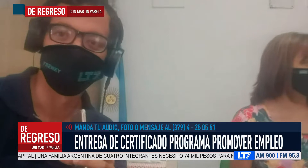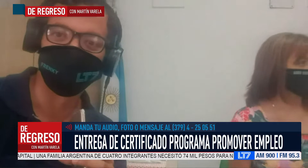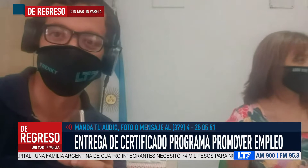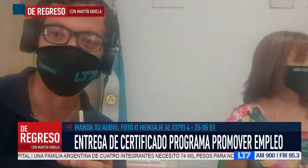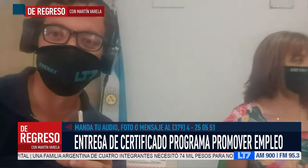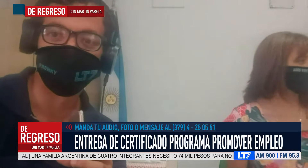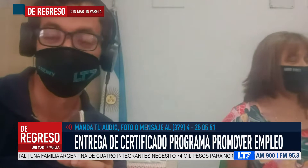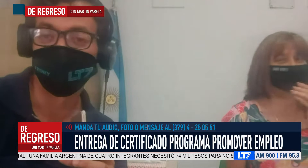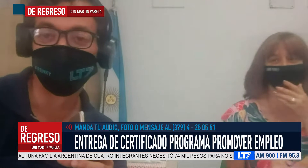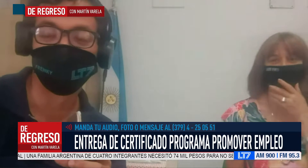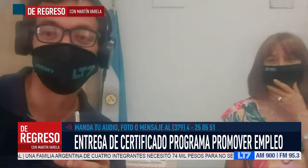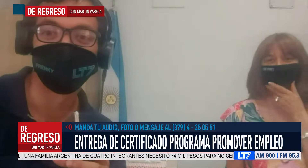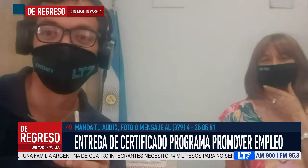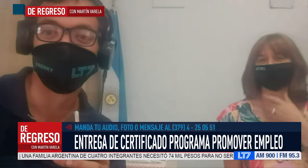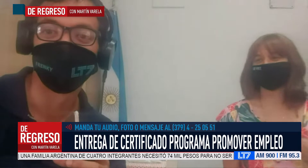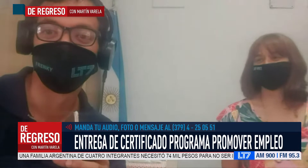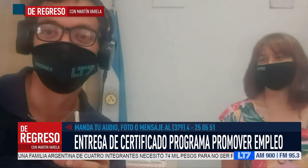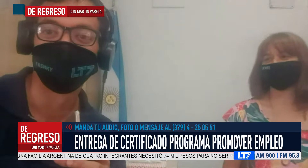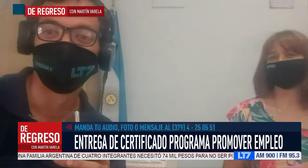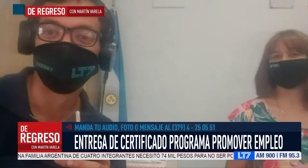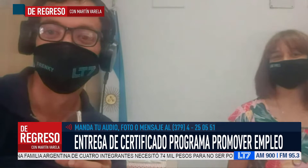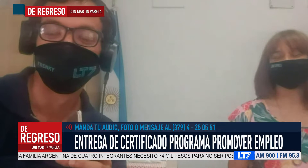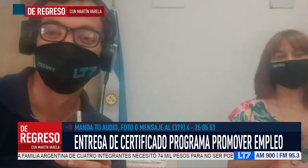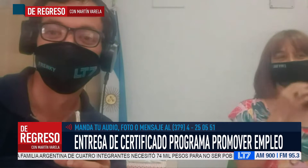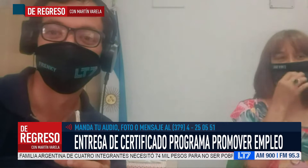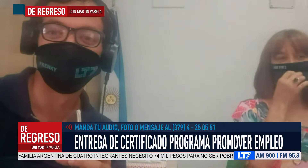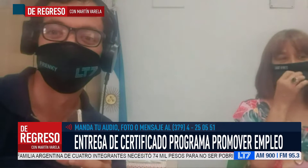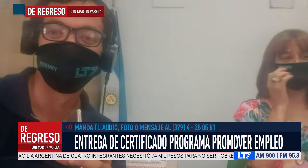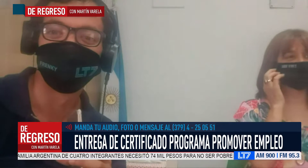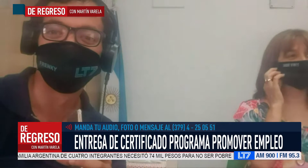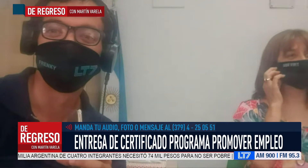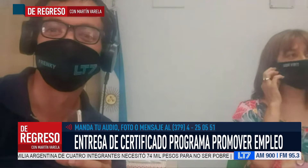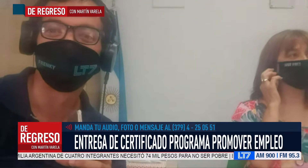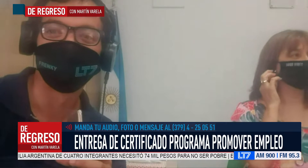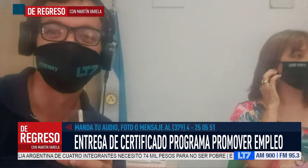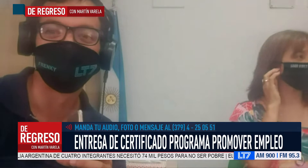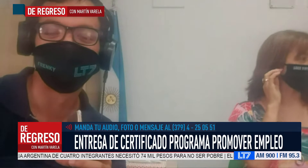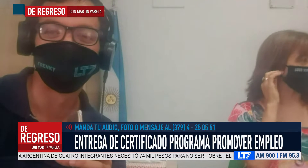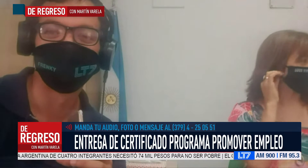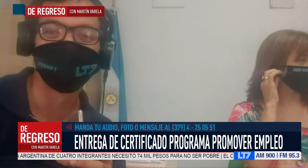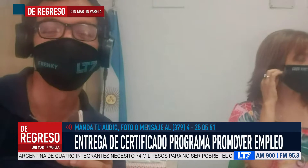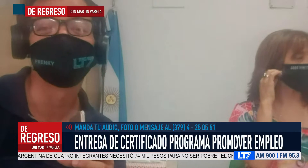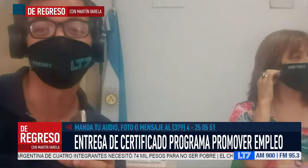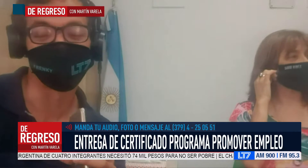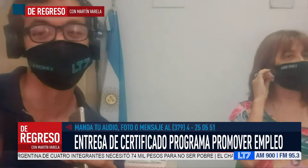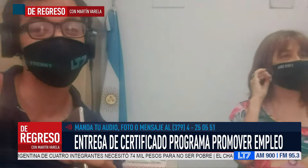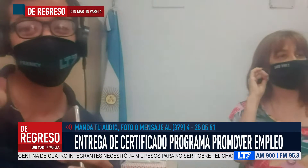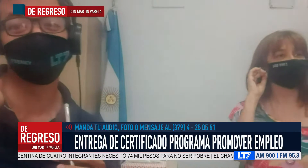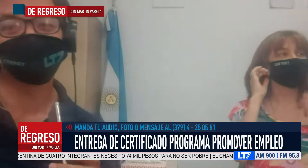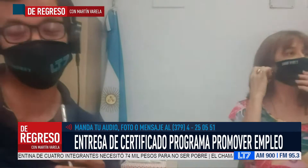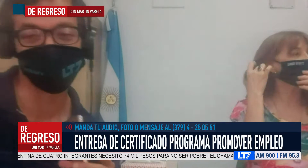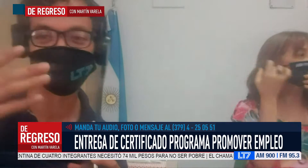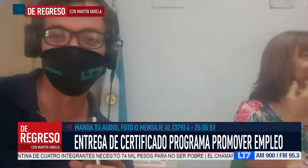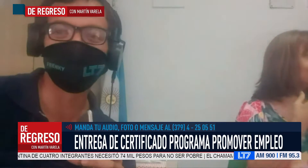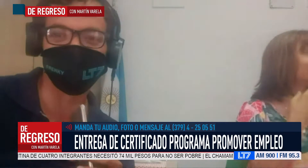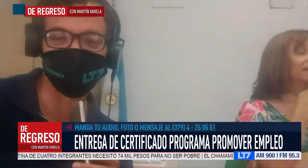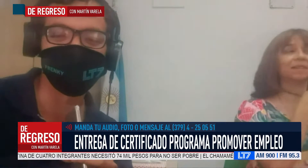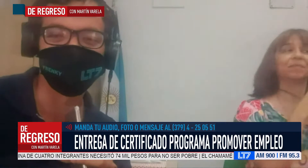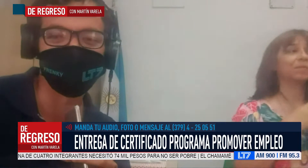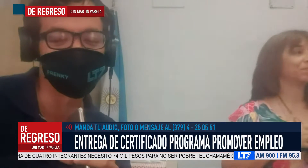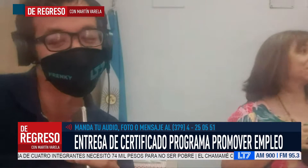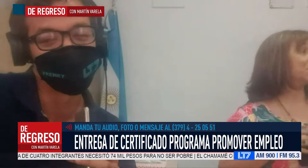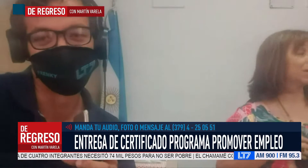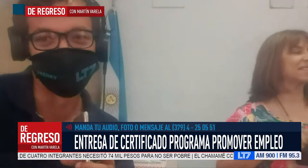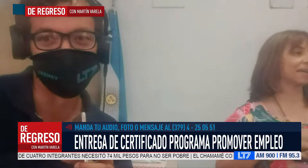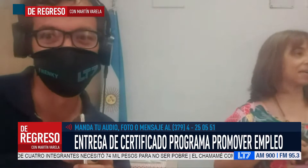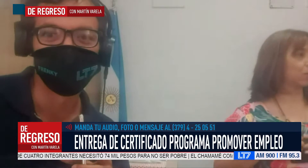cargadito, sí. ¿Por qué? A mí no me metí ni una paliza. En todo caso, al local gastronómico. Claro, tuvieron que cerrar, echarnos.